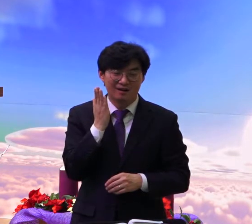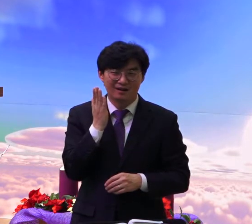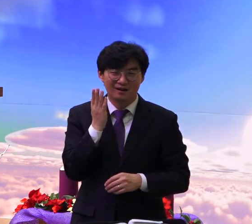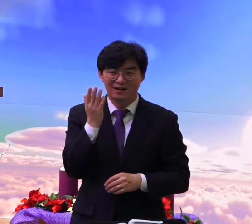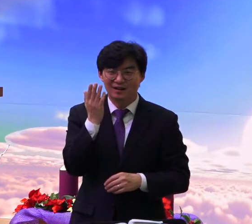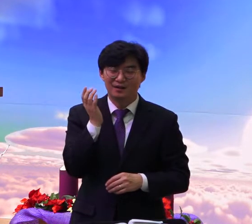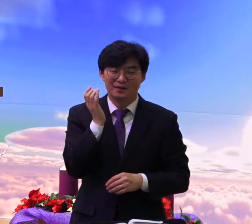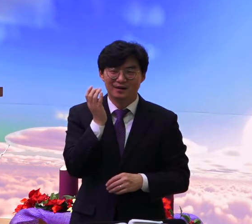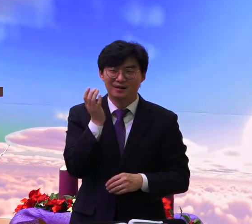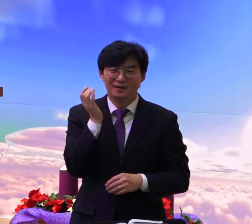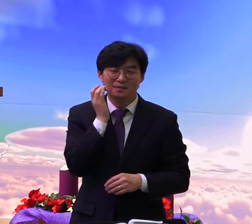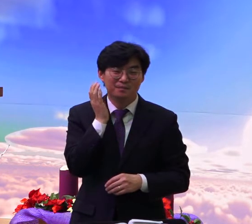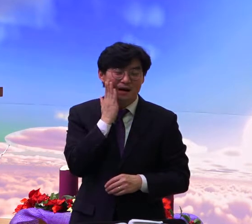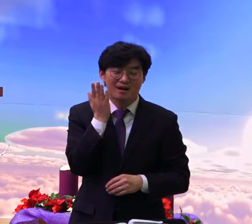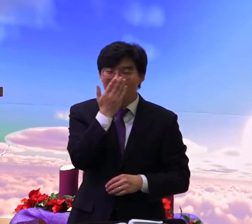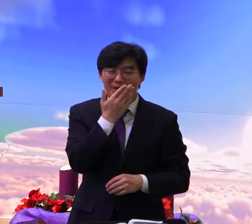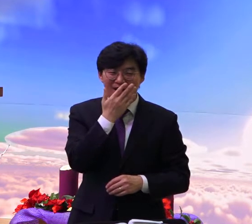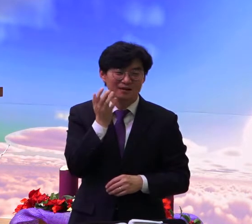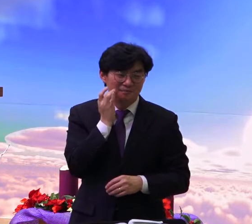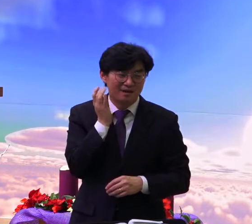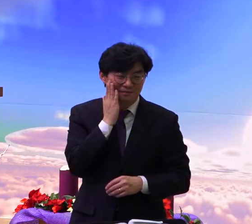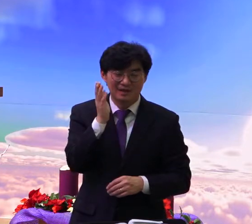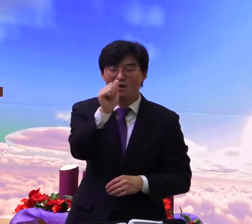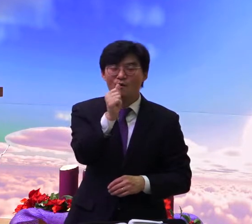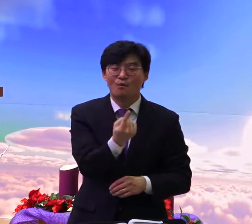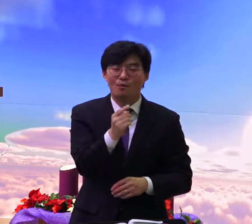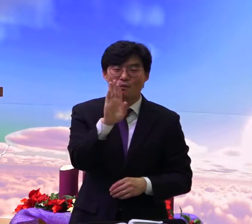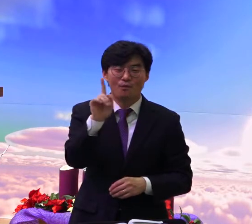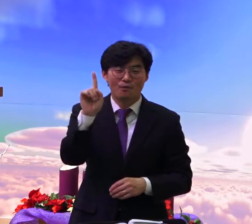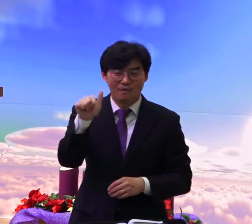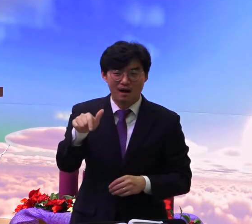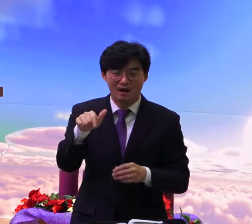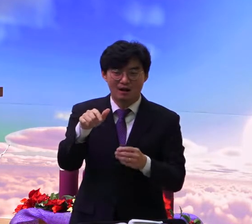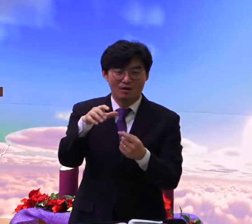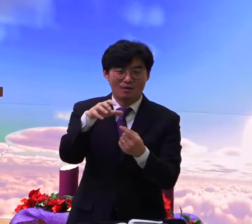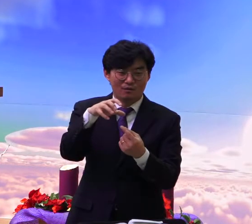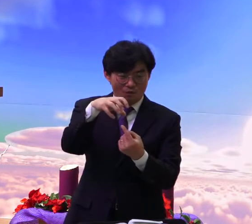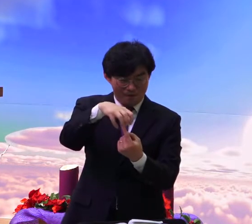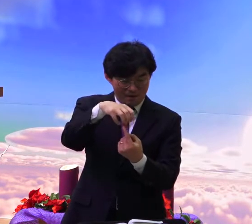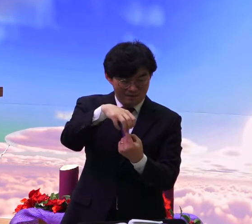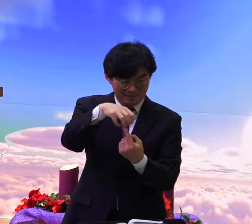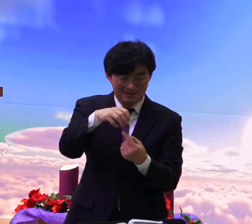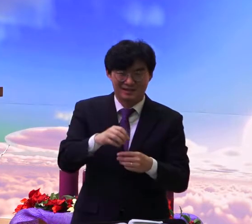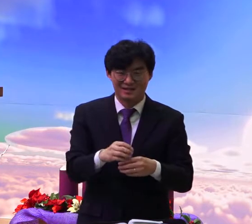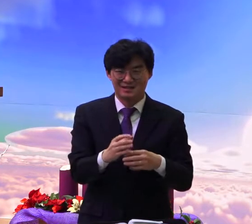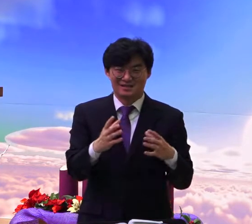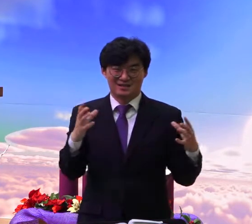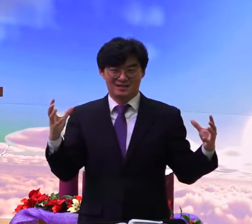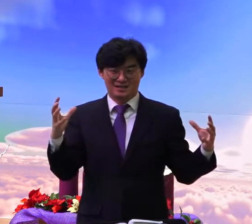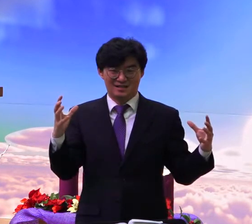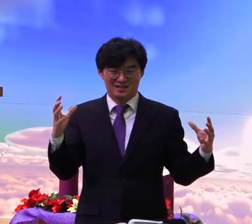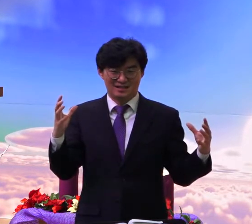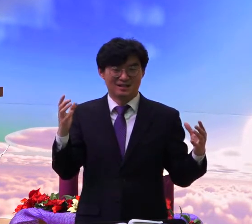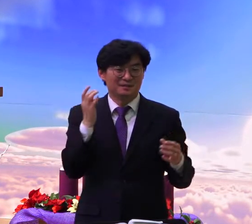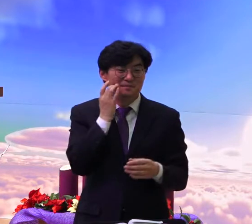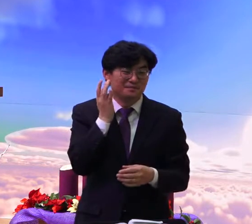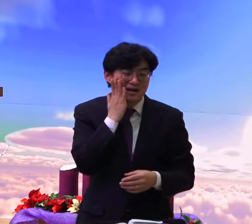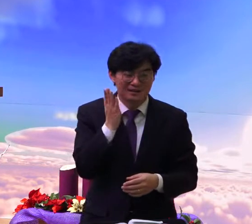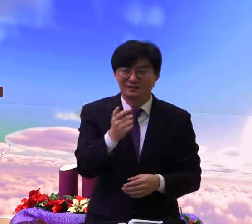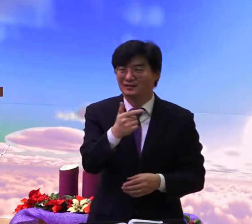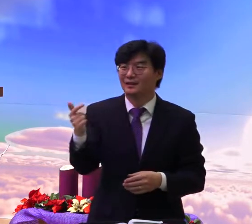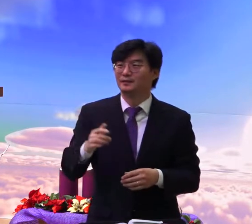호박벌은 일반 벌보다도 크고 조금 이제 몸집도 크고 통통합니다. 호박벌이